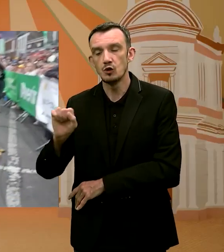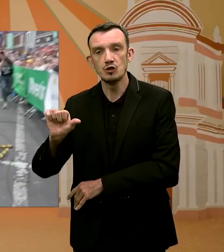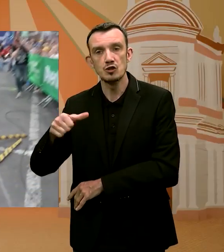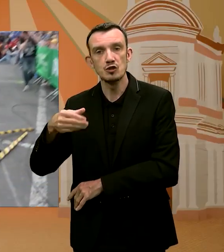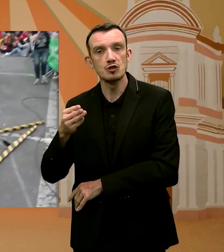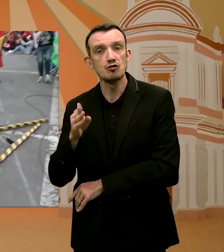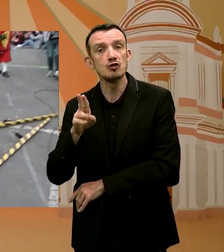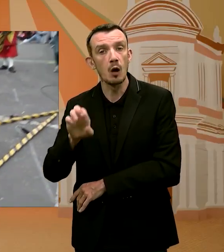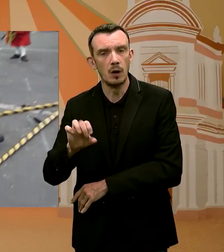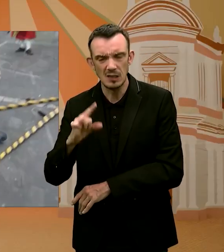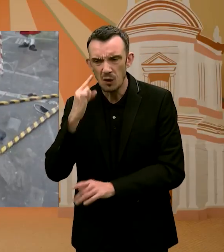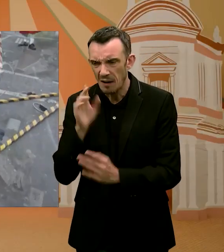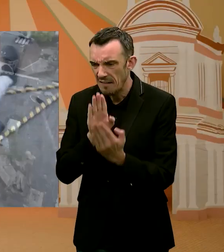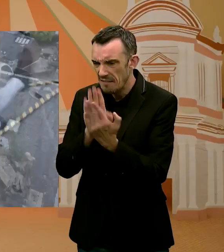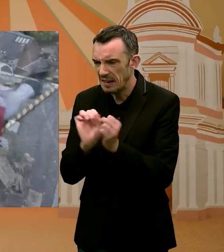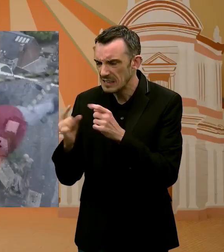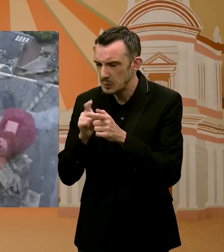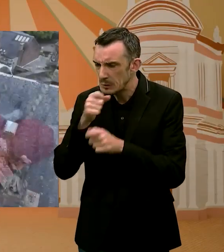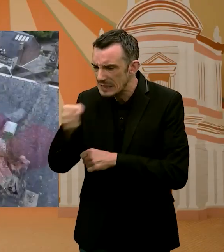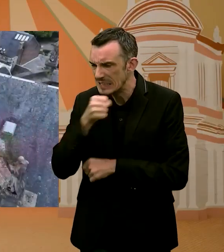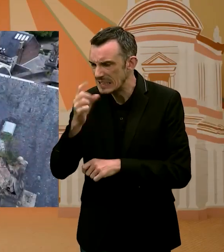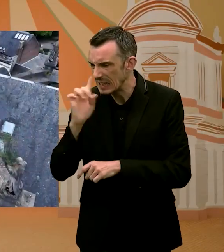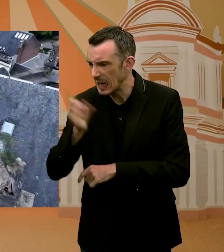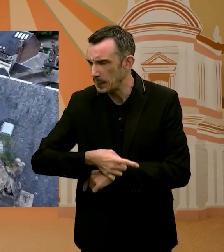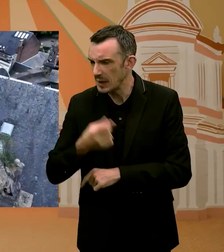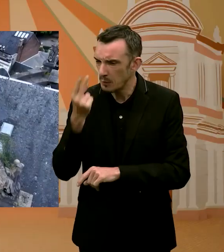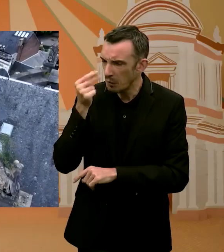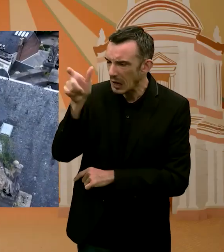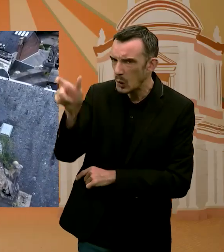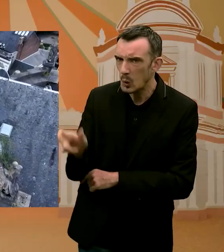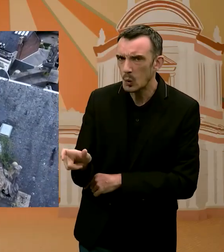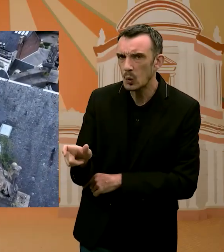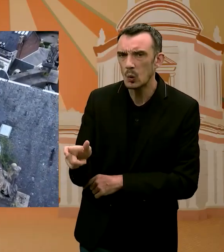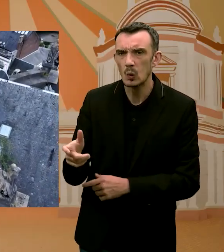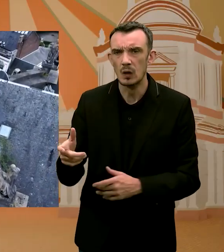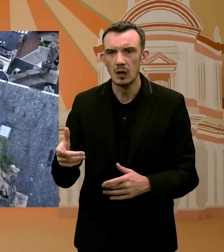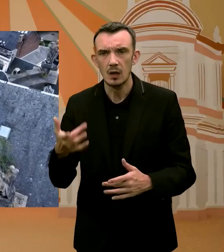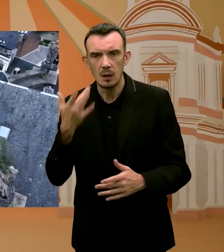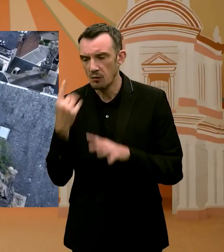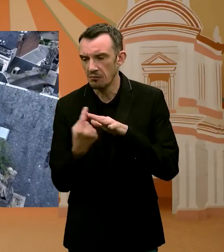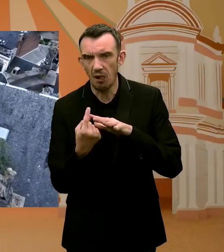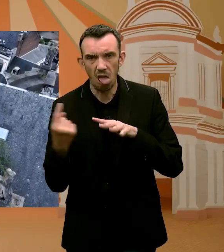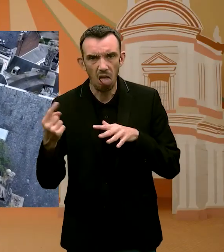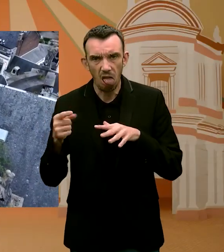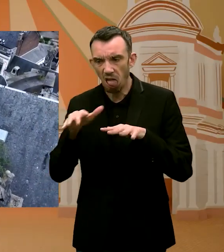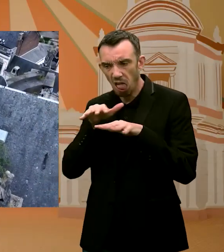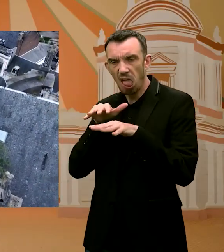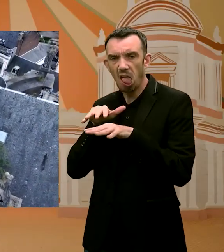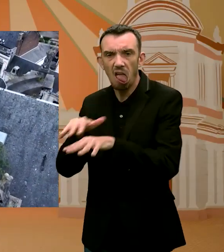d'avoir évidemment sa réaction. Mais il a été malmené, hein. Il s'est fait isoler à un moment. C'était compliqué pour les chasses